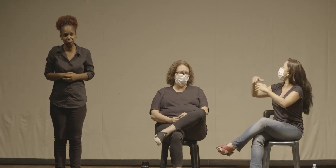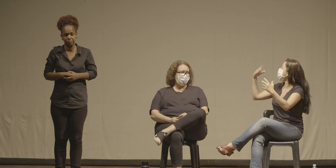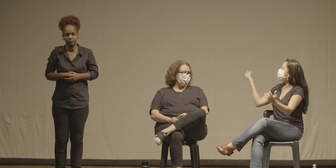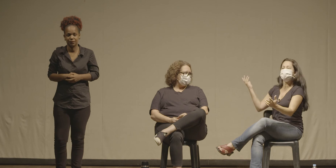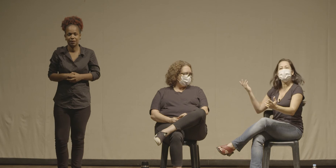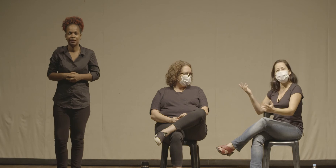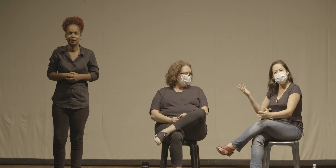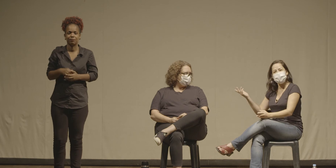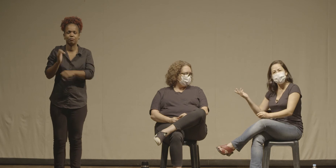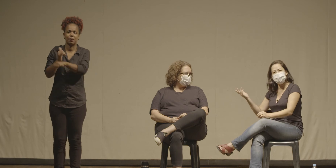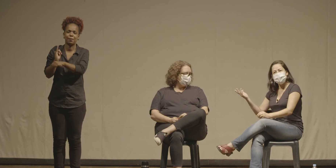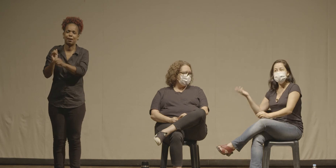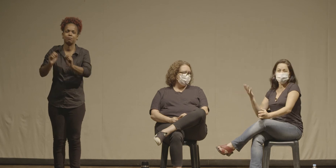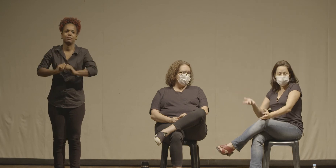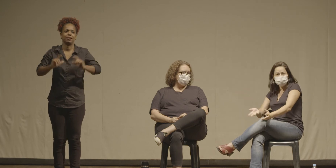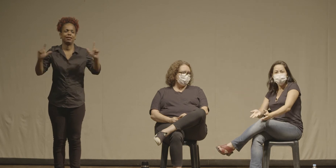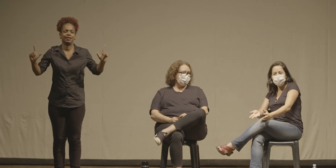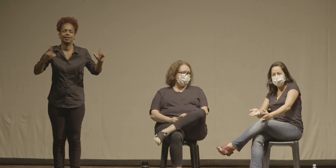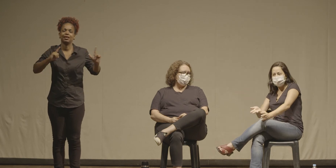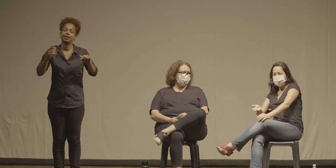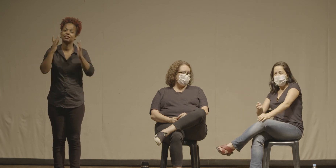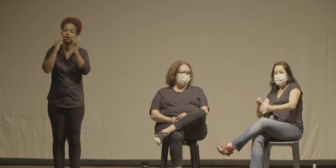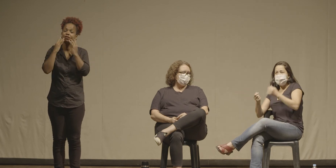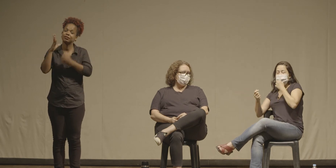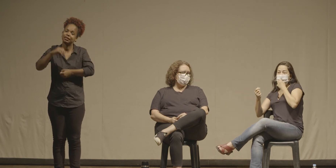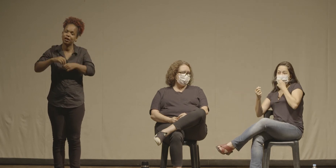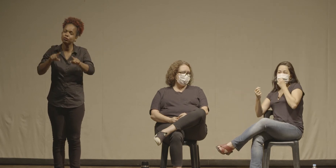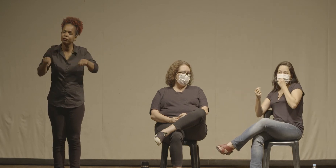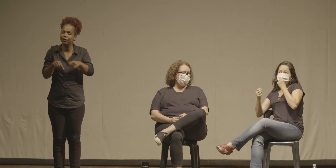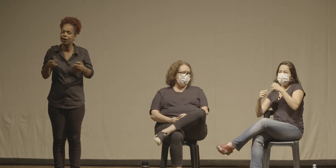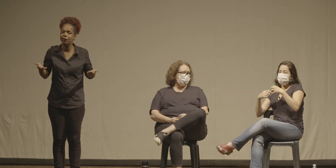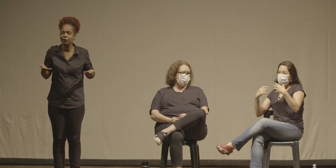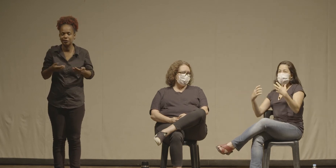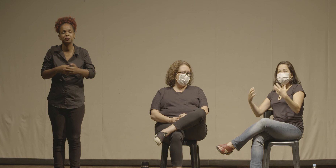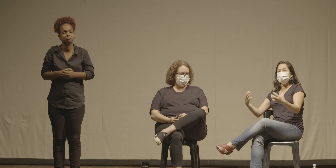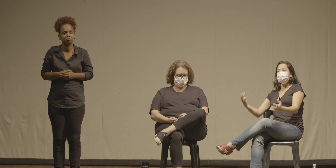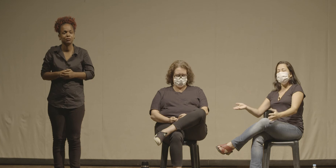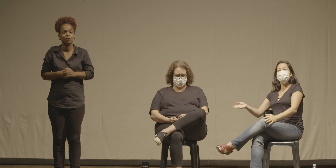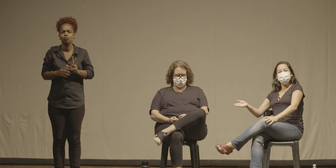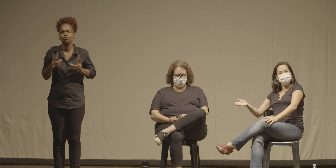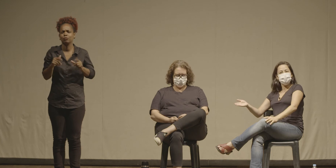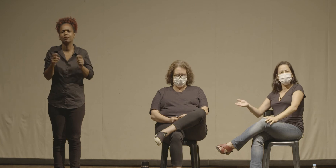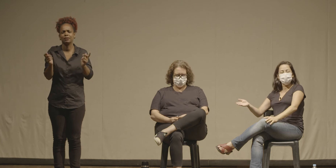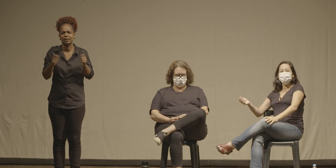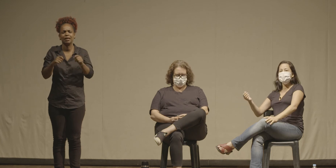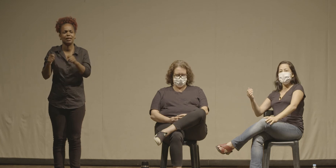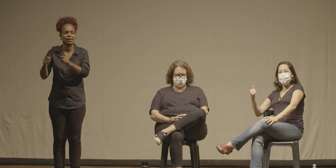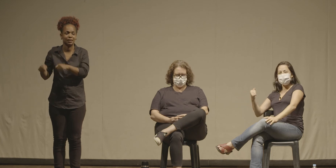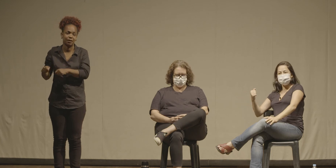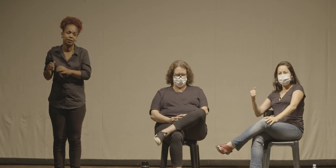Estamos exibindo numa grande tela, estamos dentro de um teatro, que torna tudo muito mais possível.